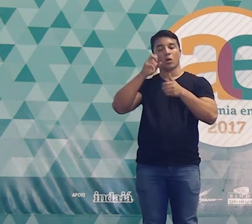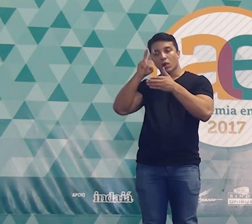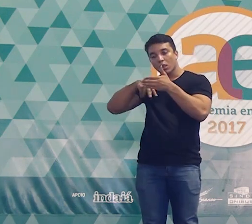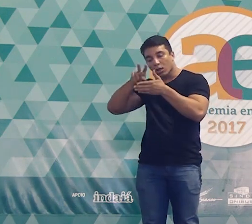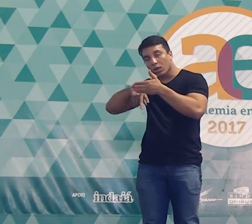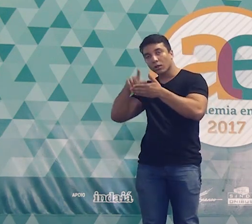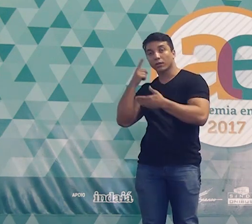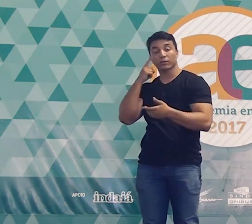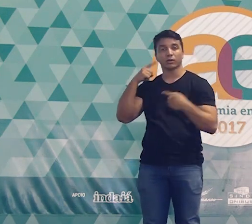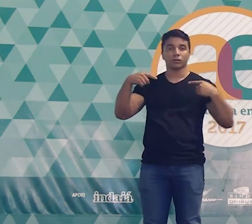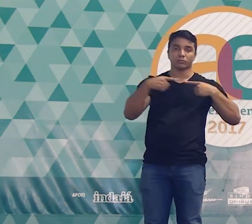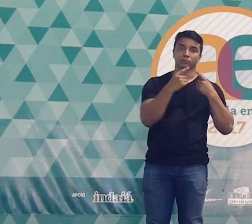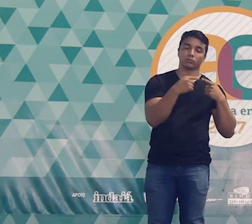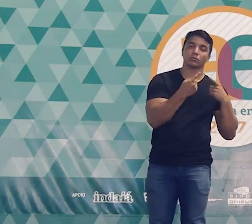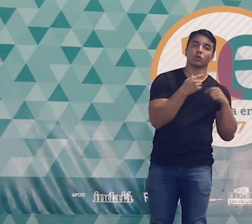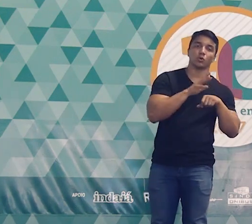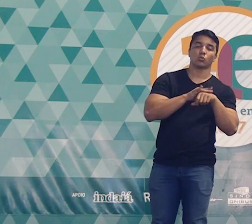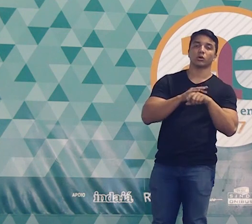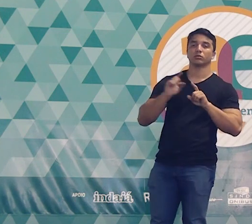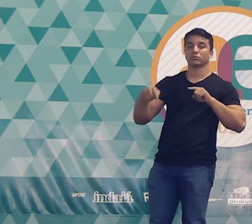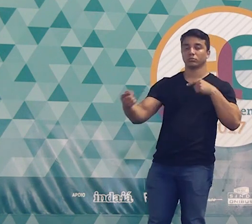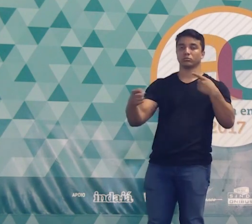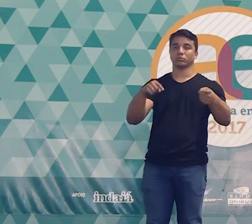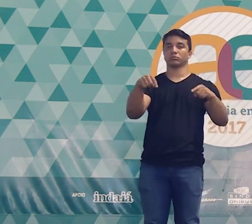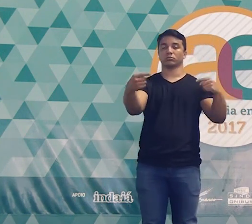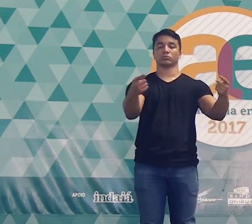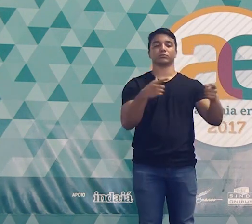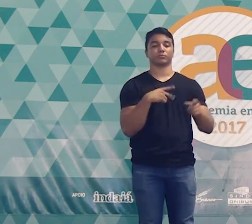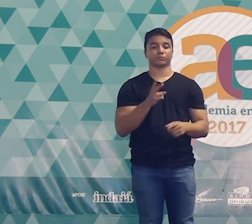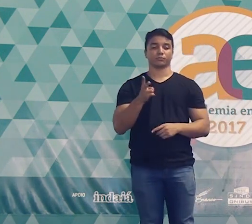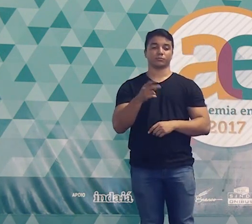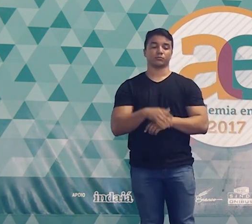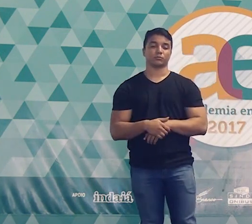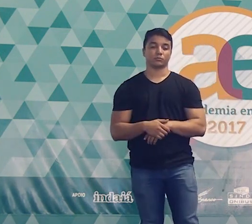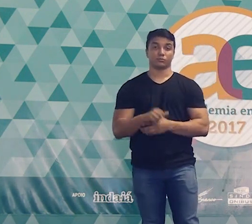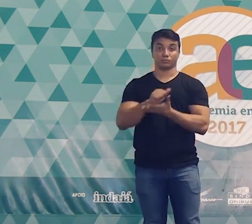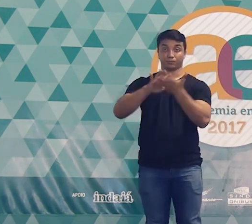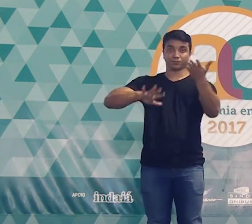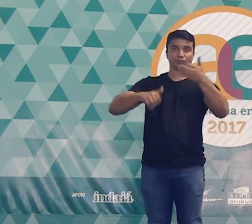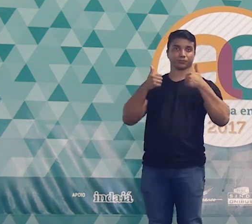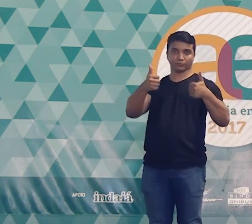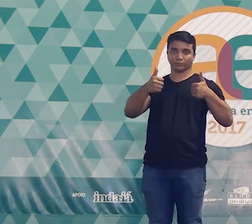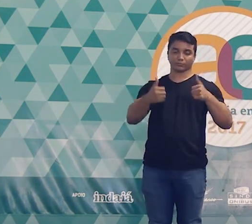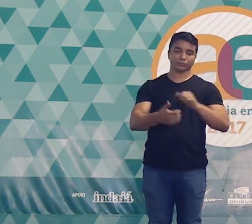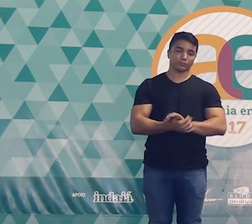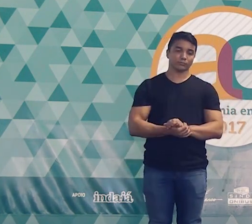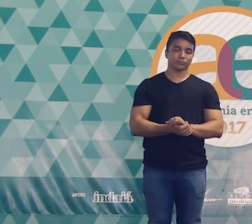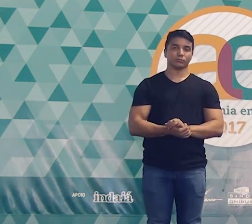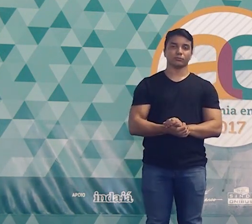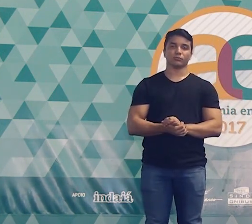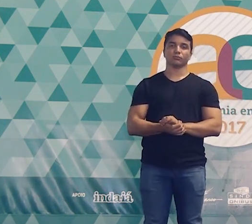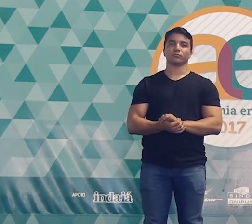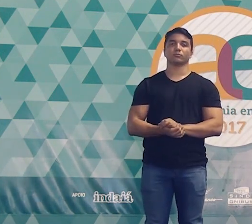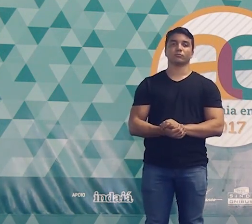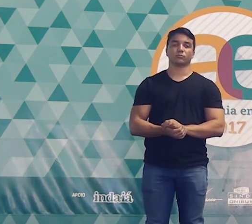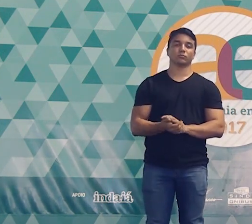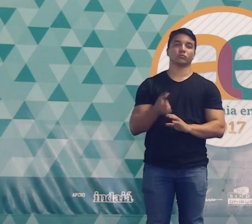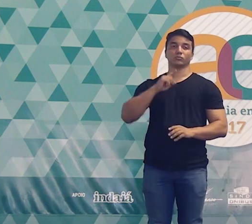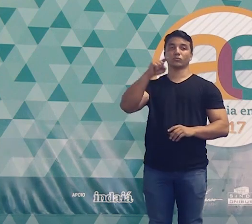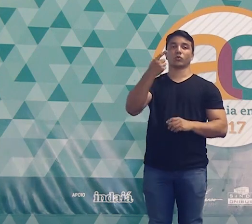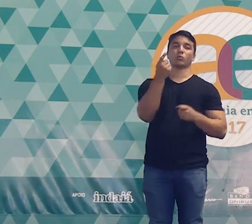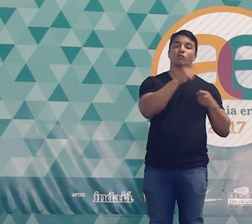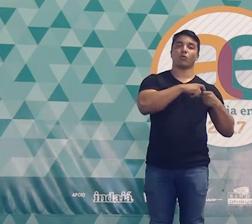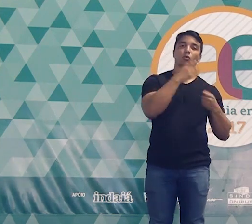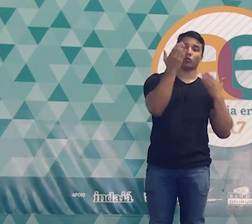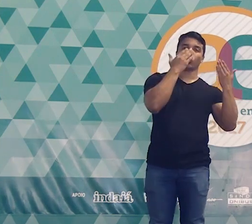material, tenho falando um pouquinho de cada doença dessa, tá? E vamos prosseguir. Vamos fazer os exercícios, vamos trabalhar os exercícios, depois a gente tira